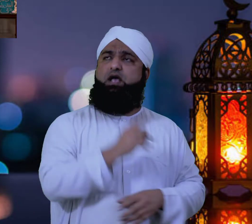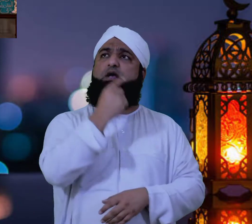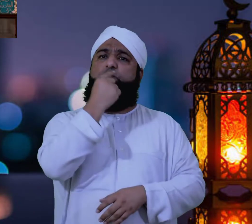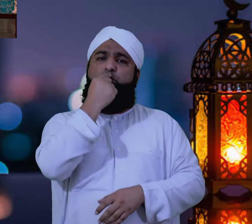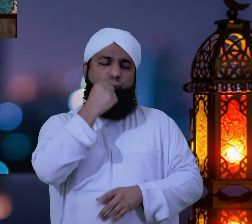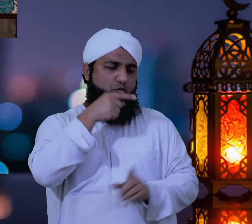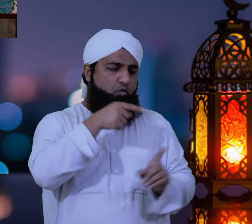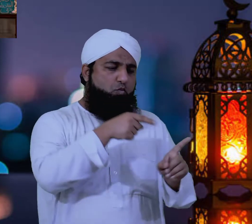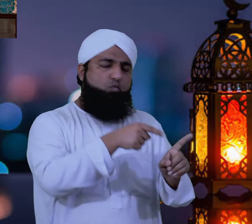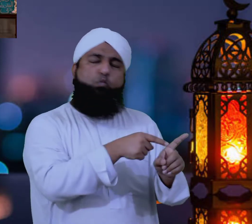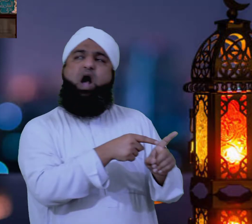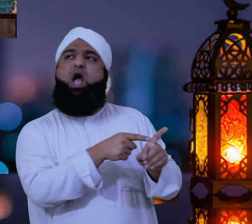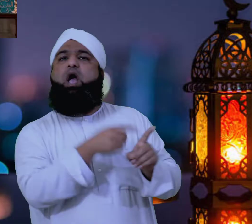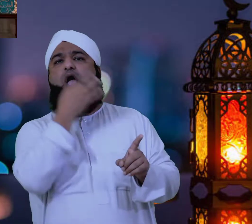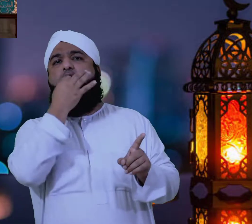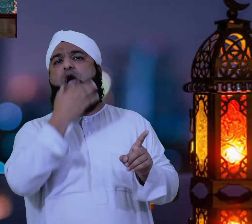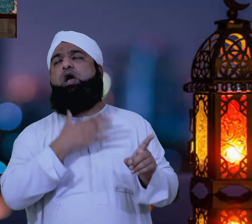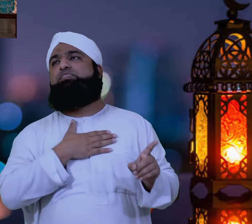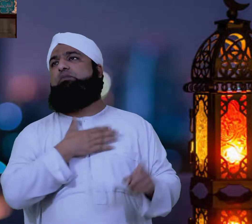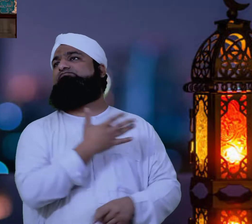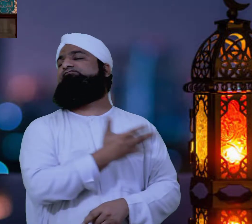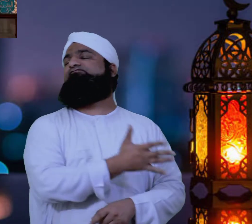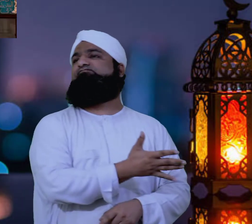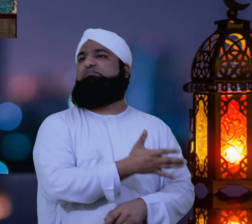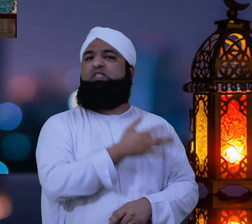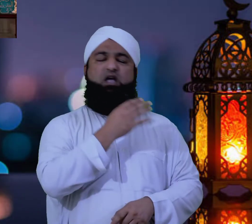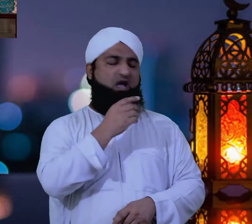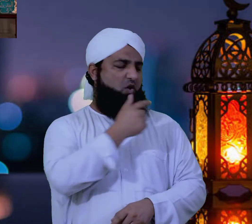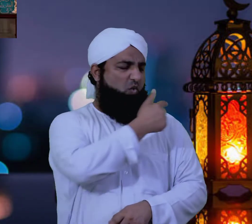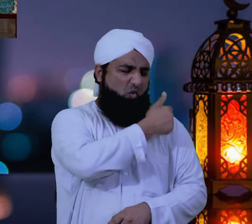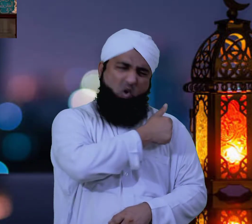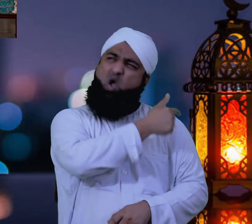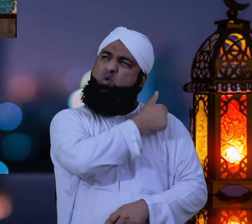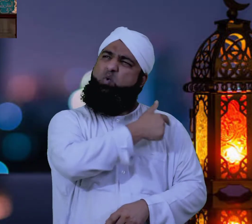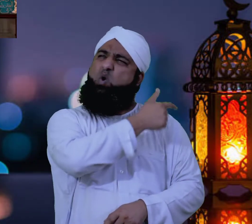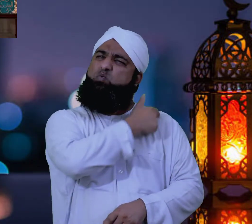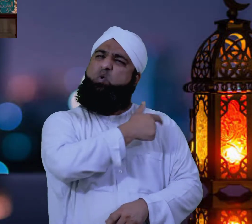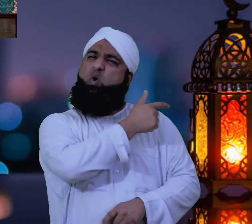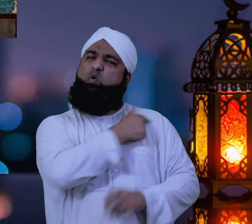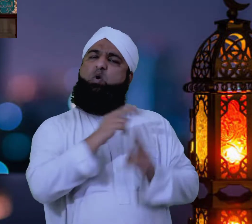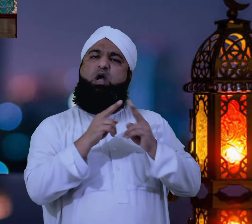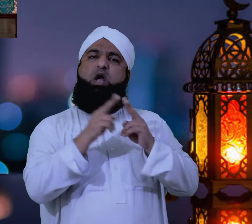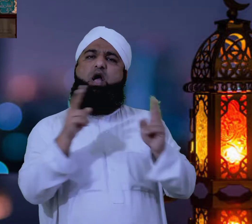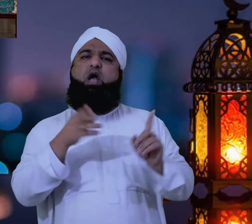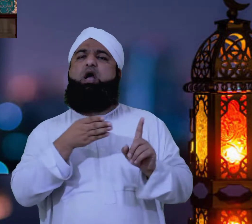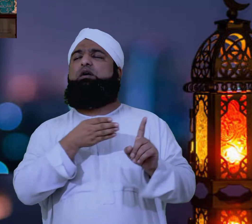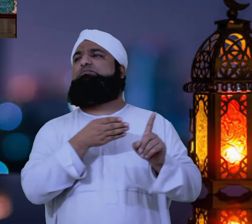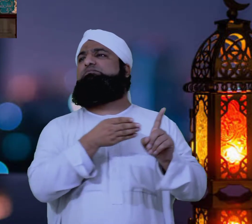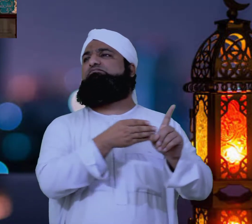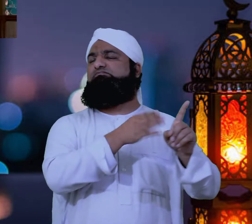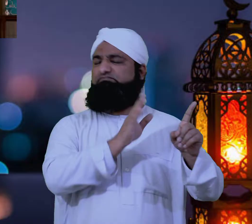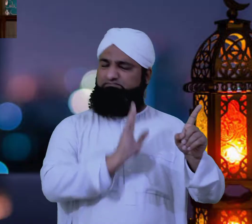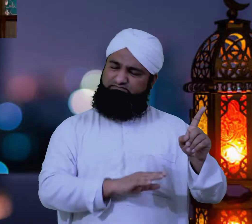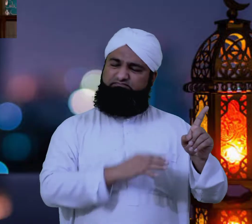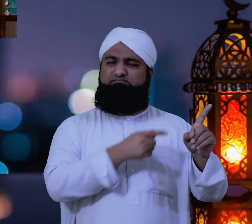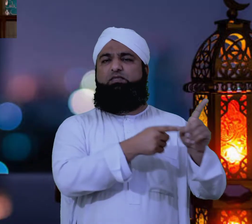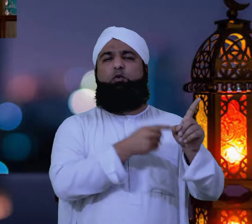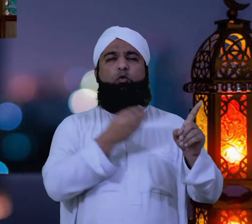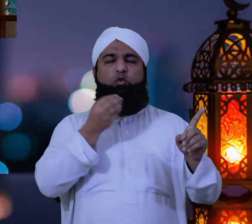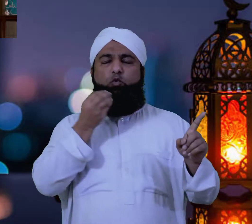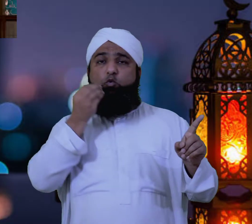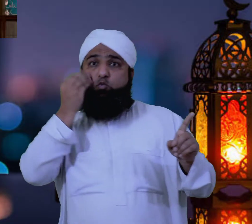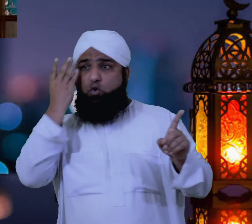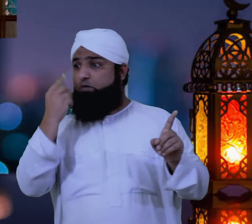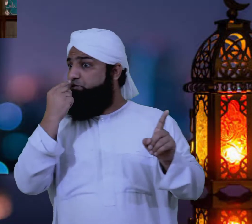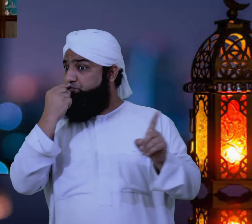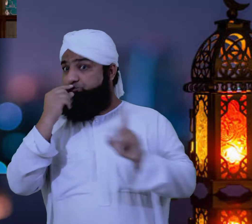بے حرمتی کرتا، رمضان المبارک میں بھی گناہوں سے باز نہ آتا تھا، گناہ نہیں چھوڑتا تھا۔ دن کو روزے تو